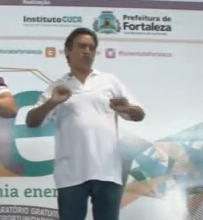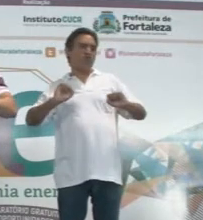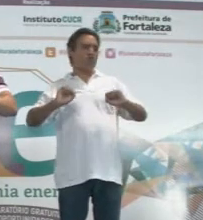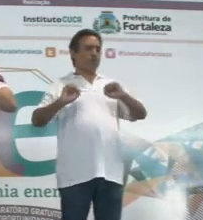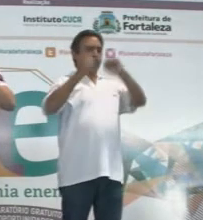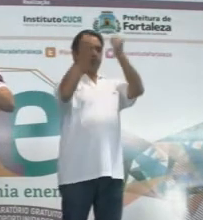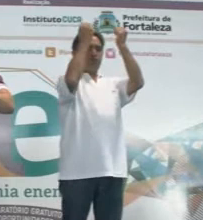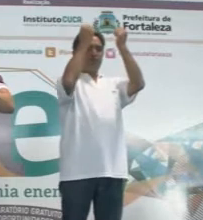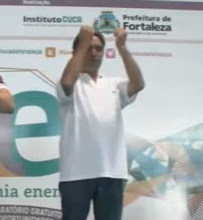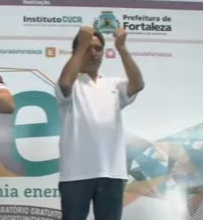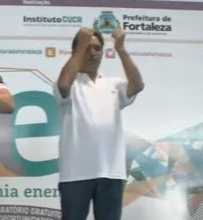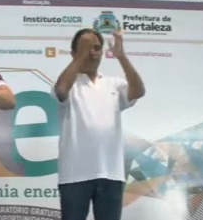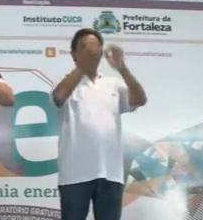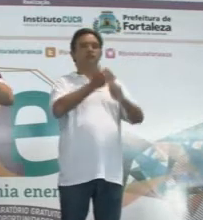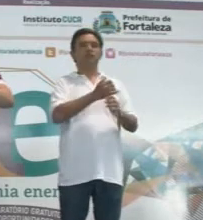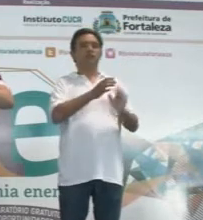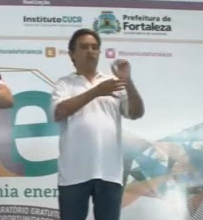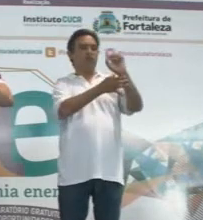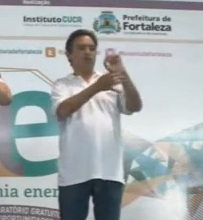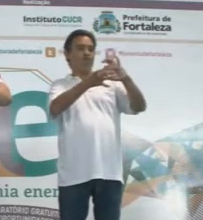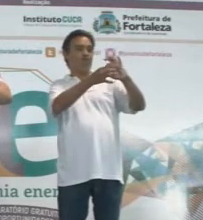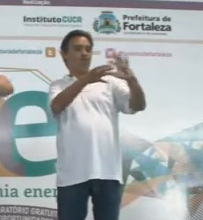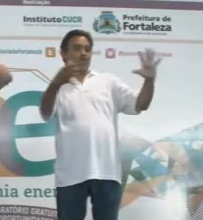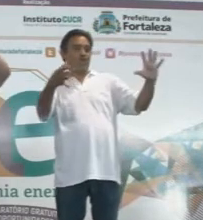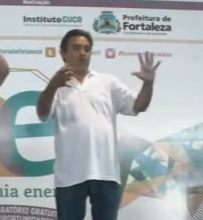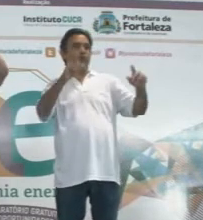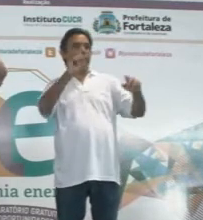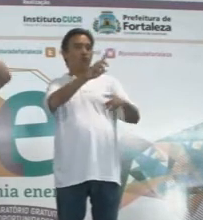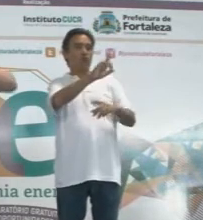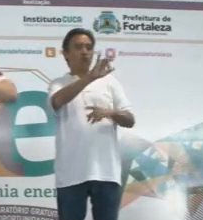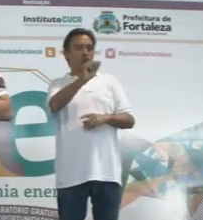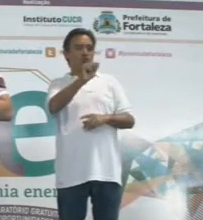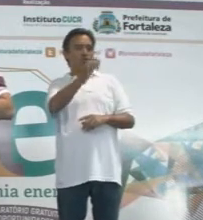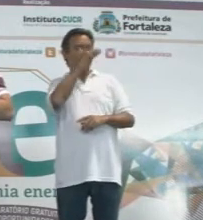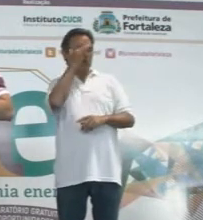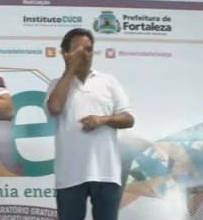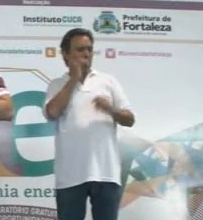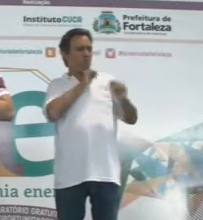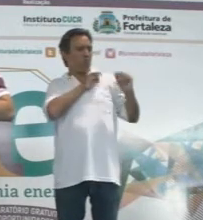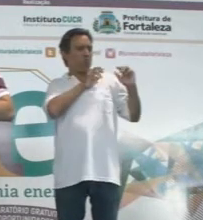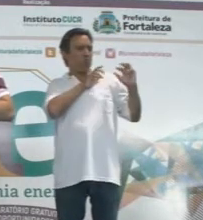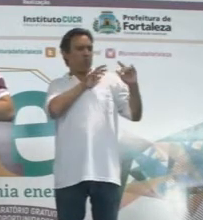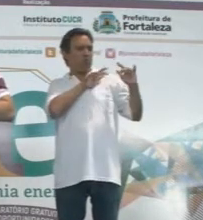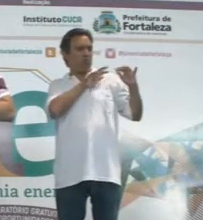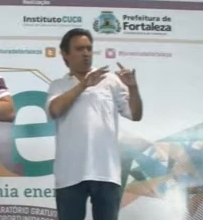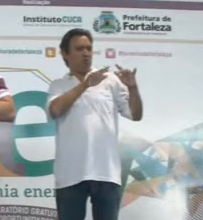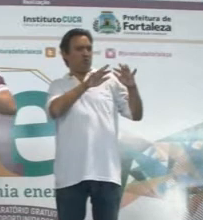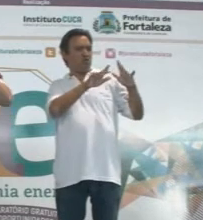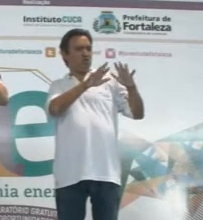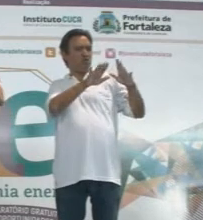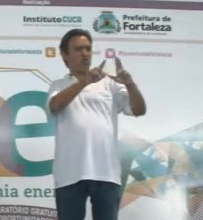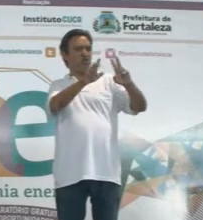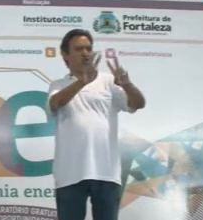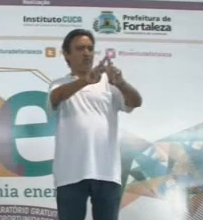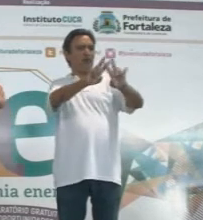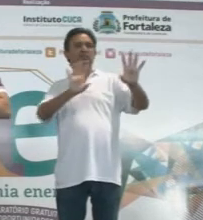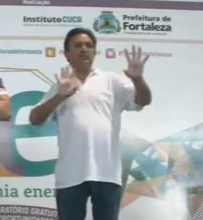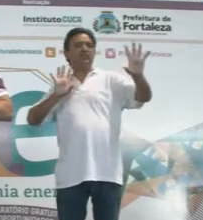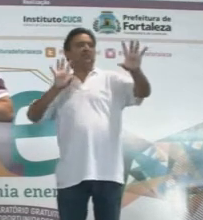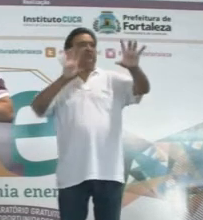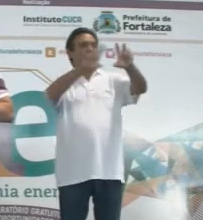na França é o dia que a população tomou a prisão francesa da Bastilha. 14